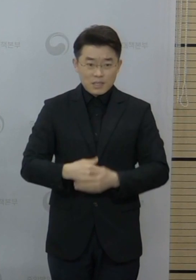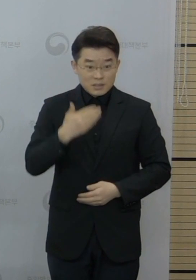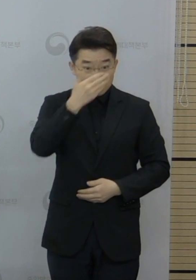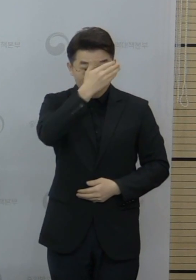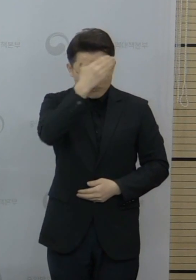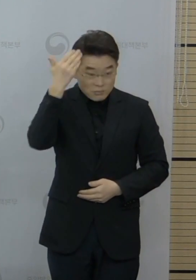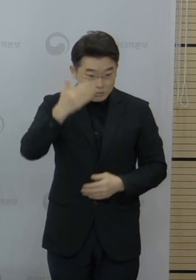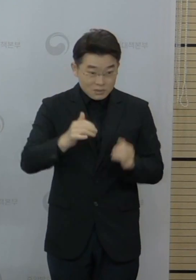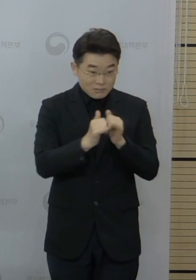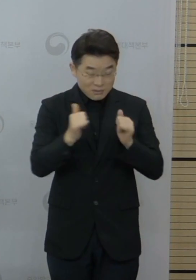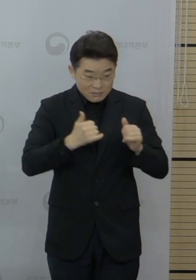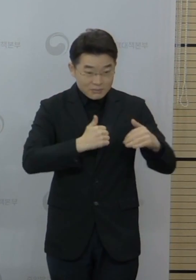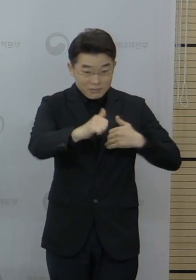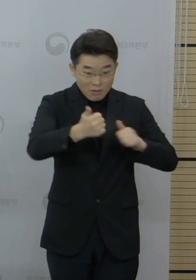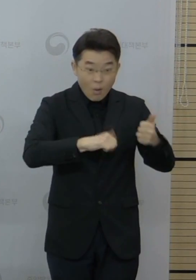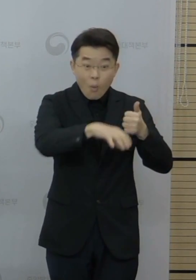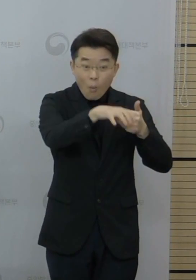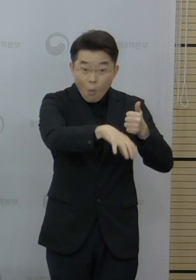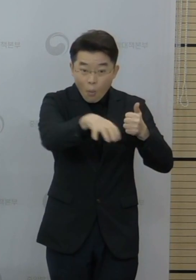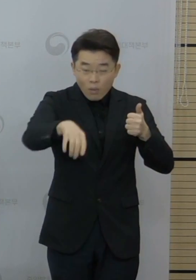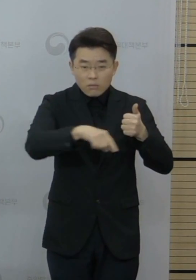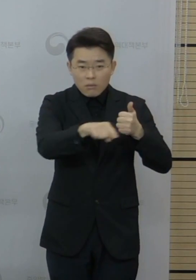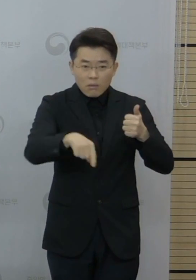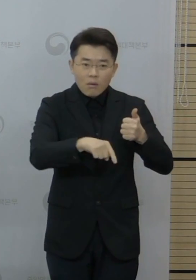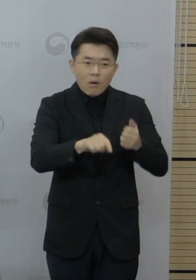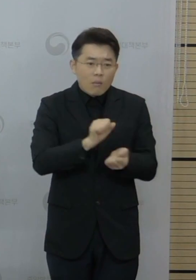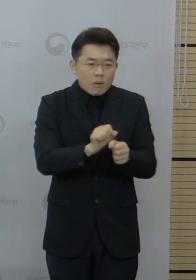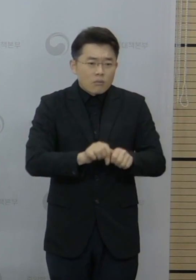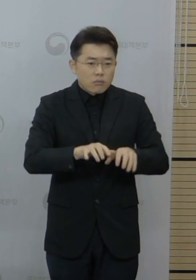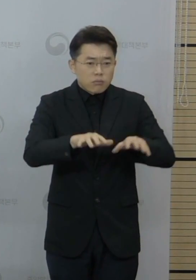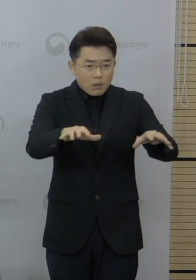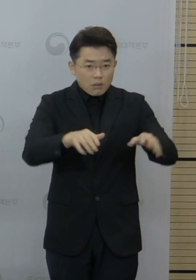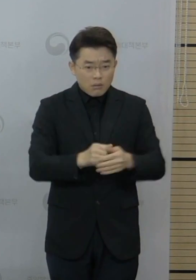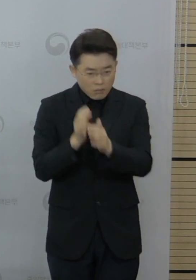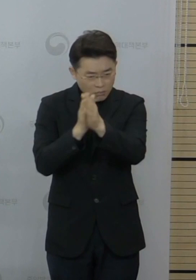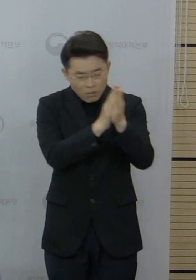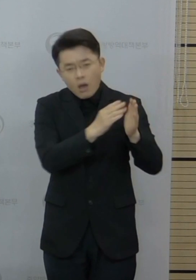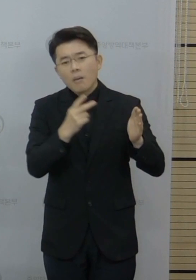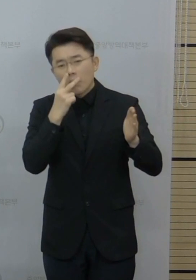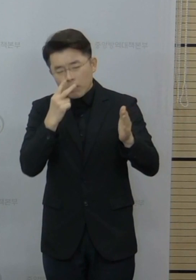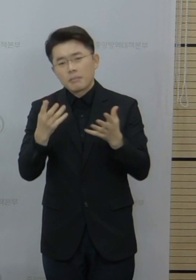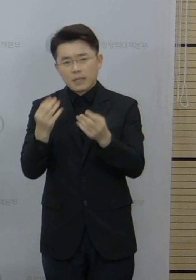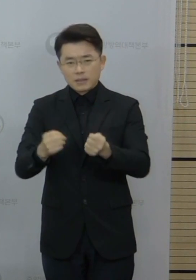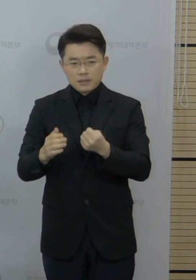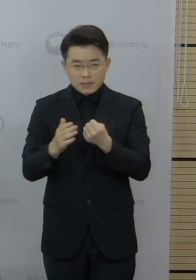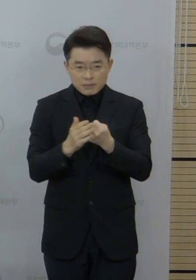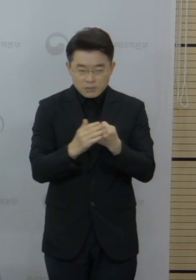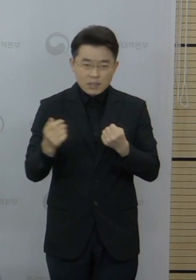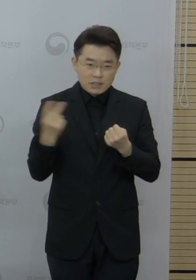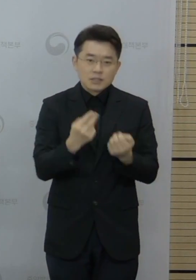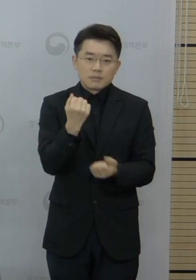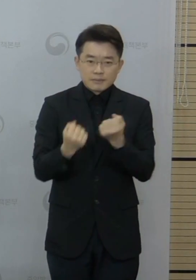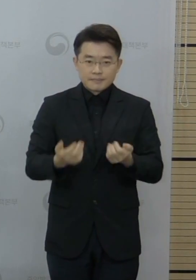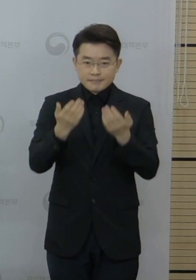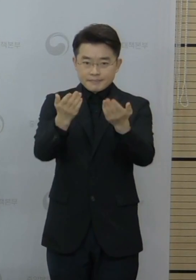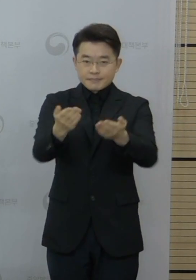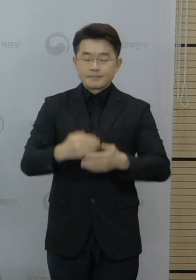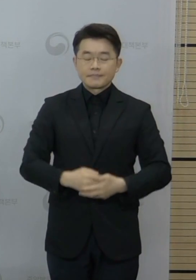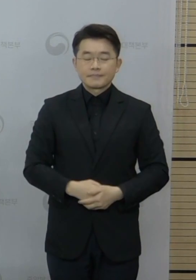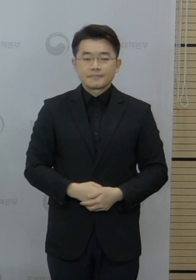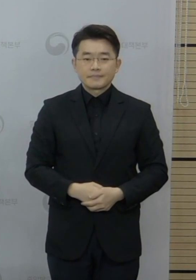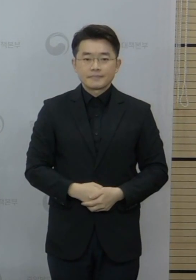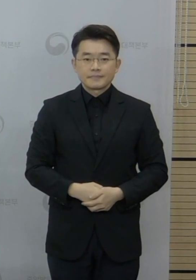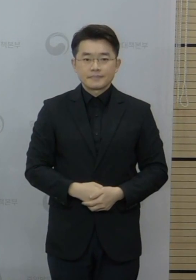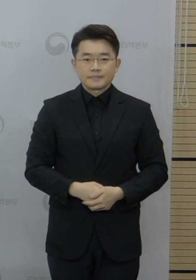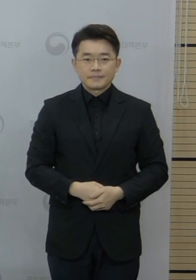유용시설에서 전파의 위험성이 높아지고 있으며 이것이 또 다른 유행의 연결고리가 될 수도 있기 때문입니다.